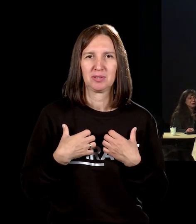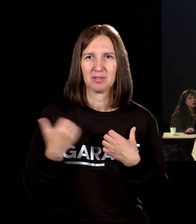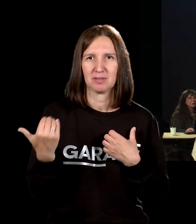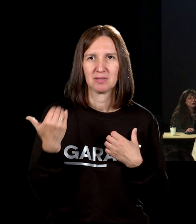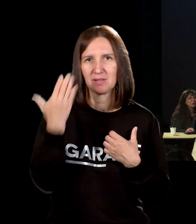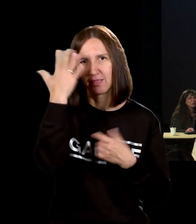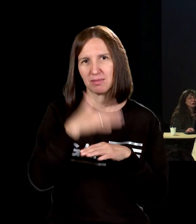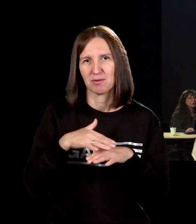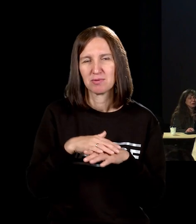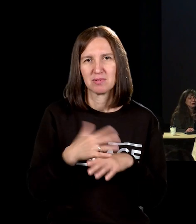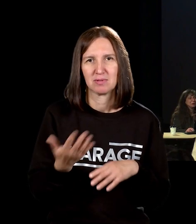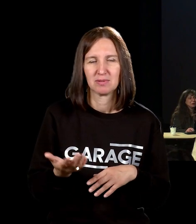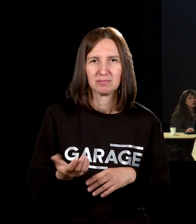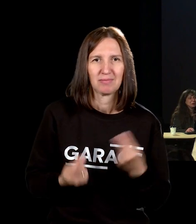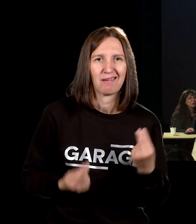этнографические идолища.